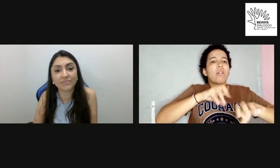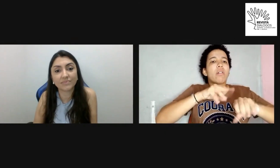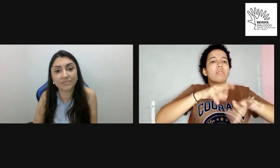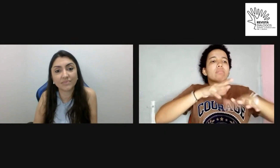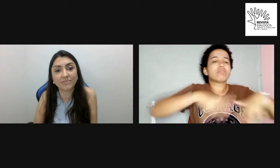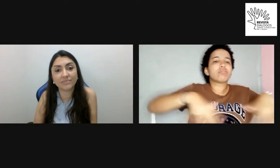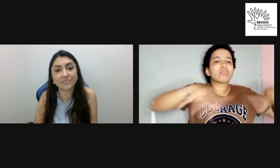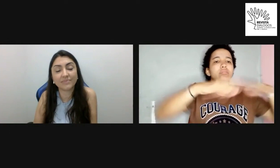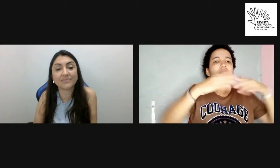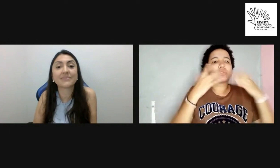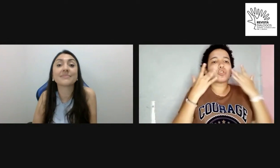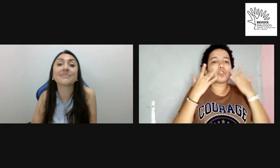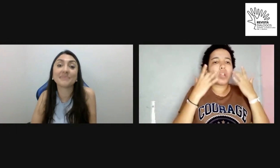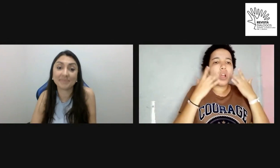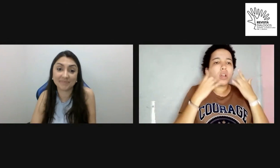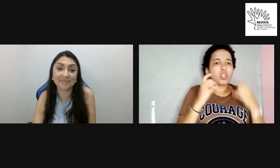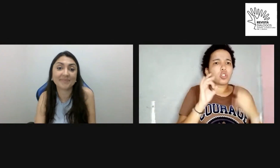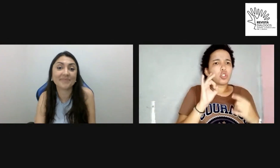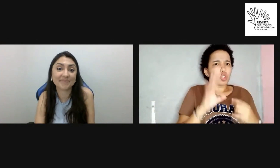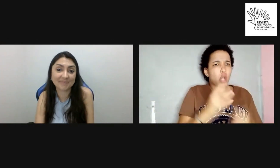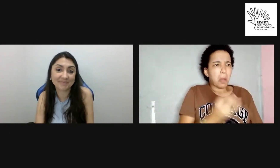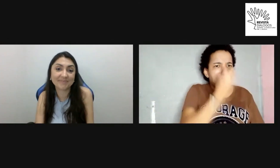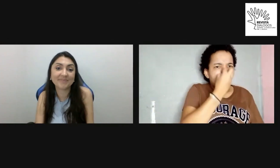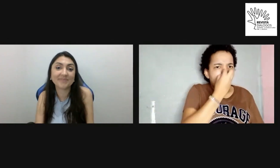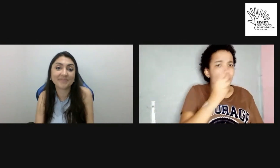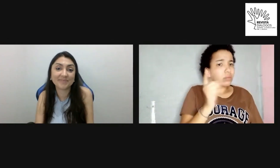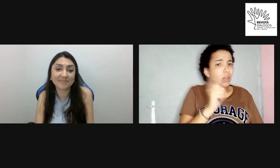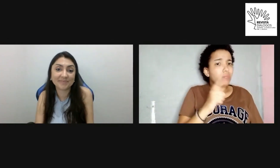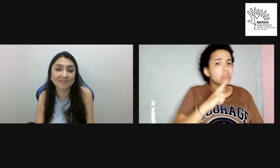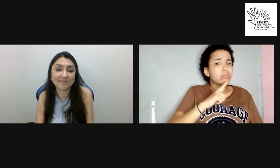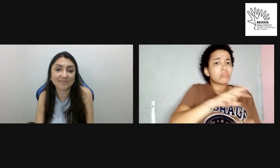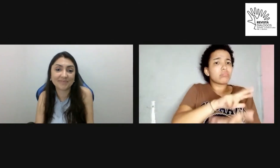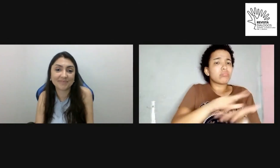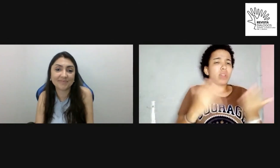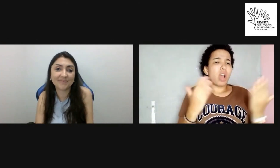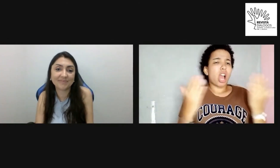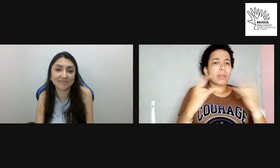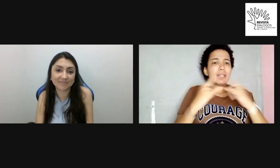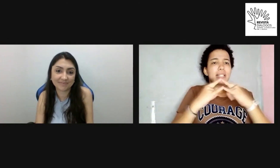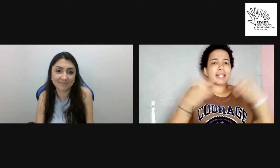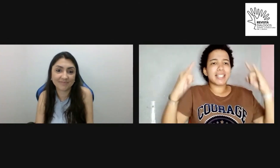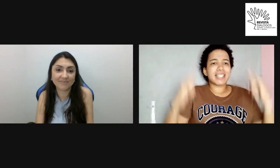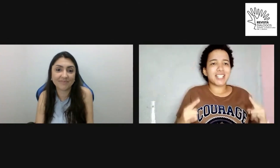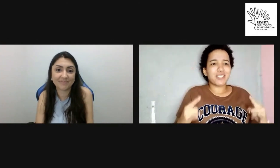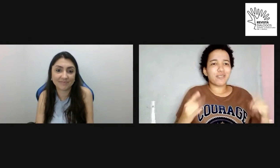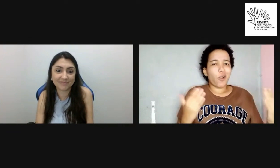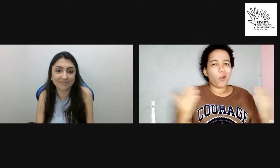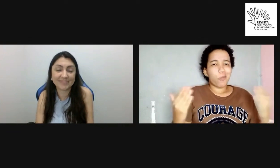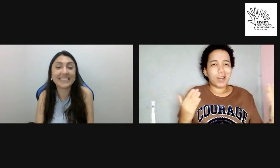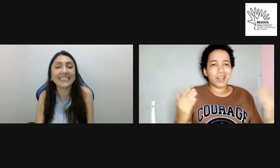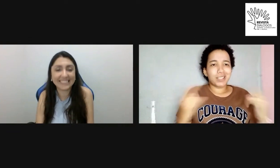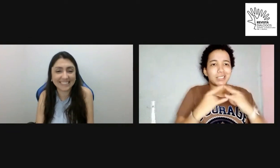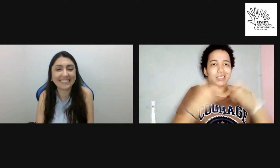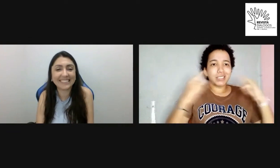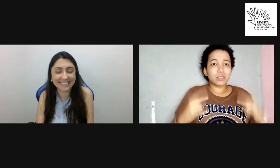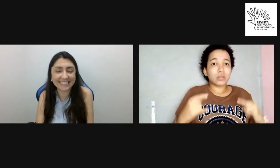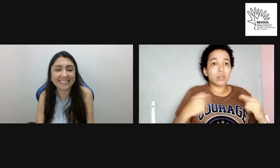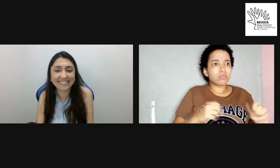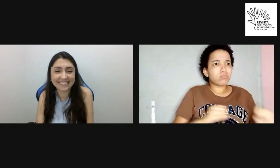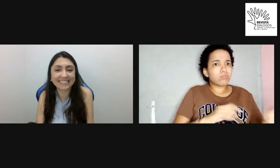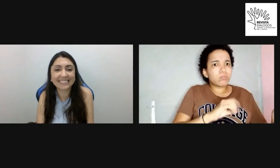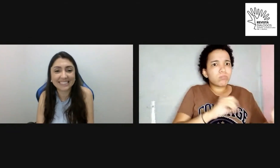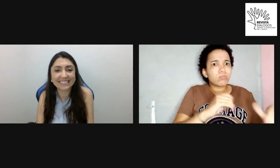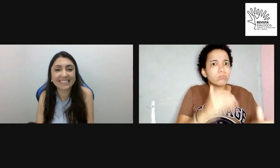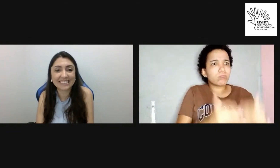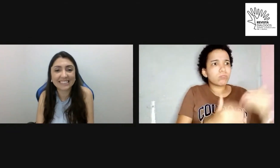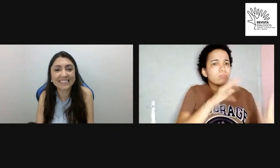decidi trabalhar ensinando teatro, não somente sobre palhaço, mas um ensino mais diversificado, como